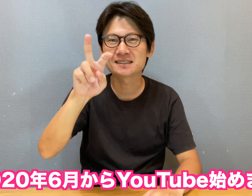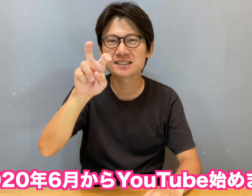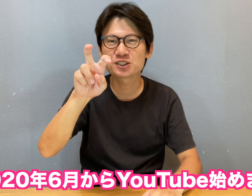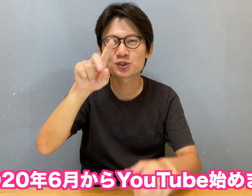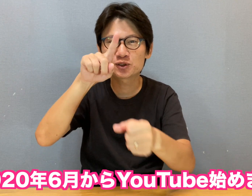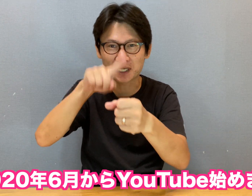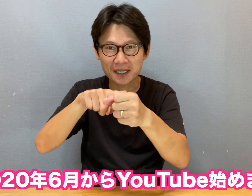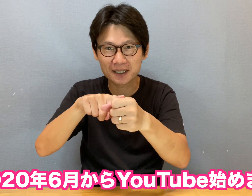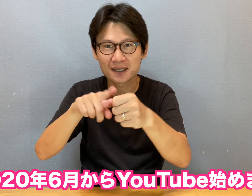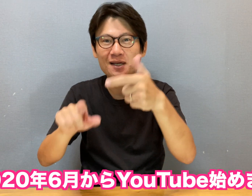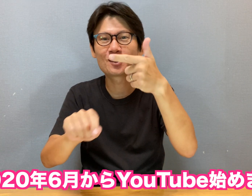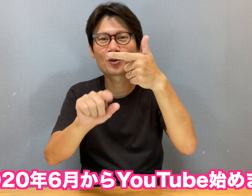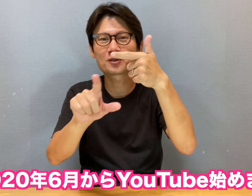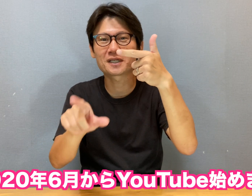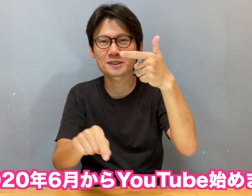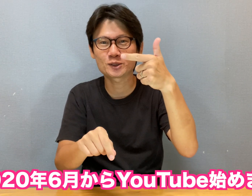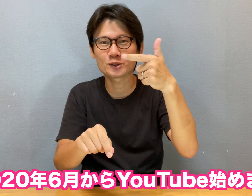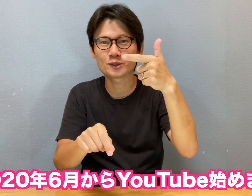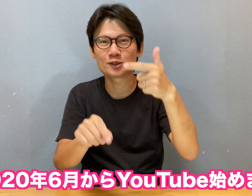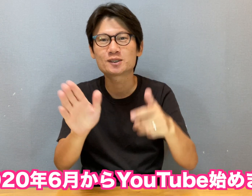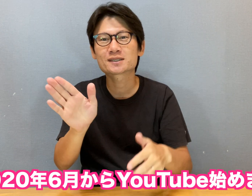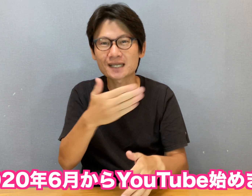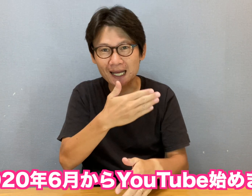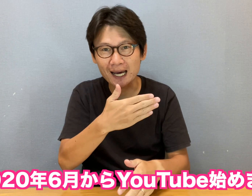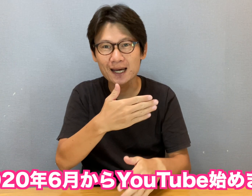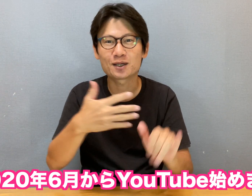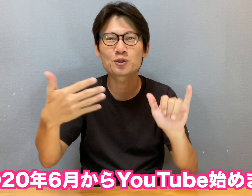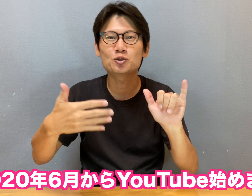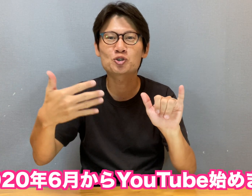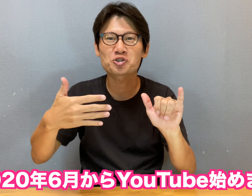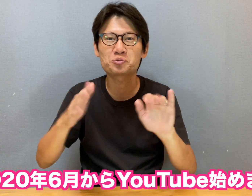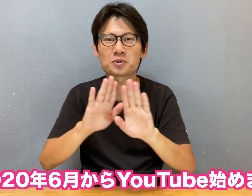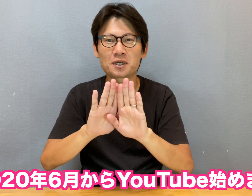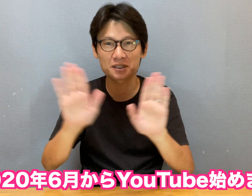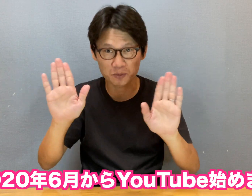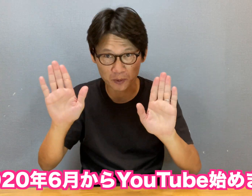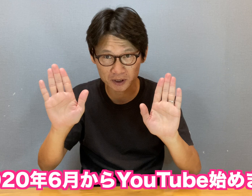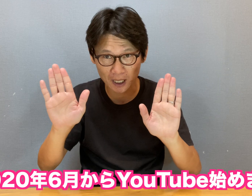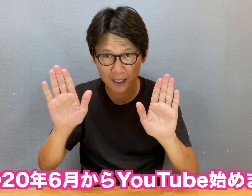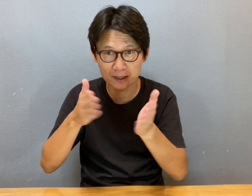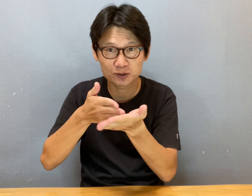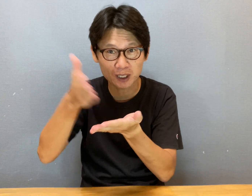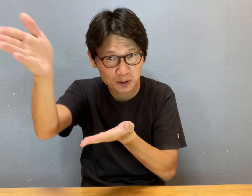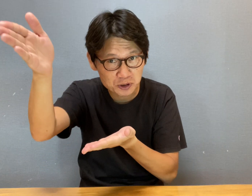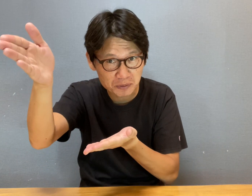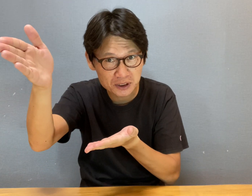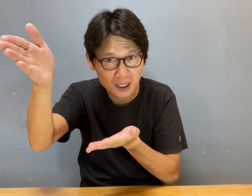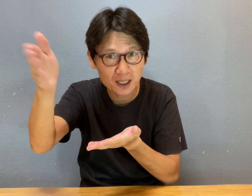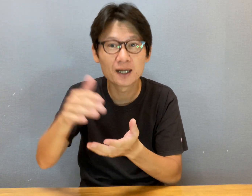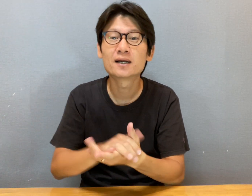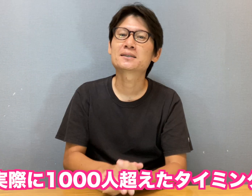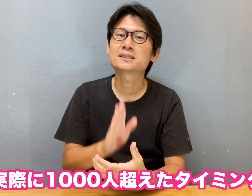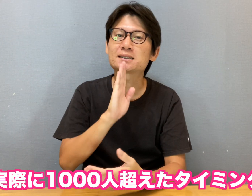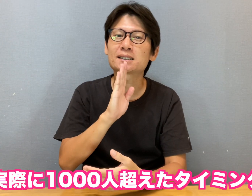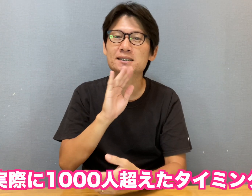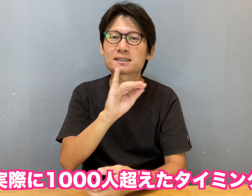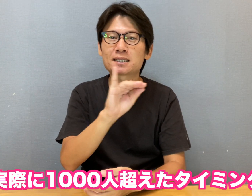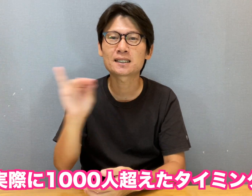2020年6月から YouTube 始めました。スタートしました。実際1000